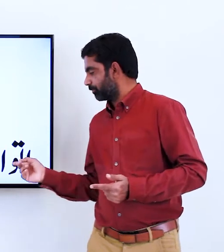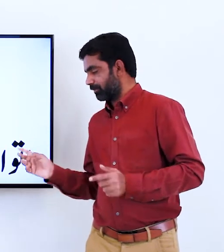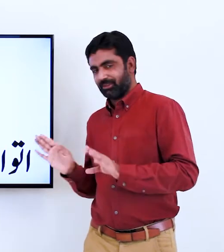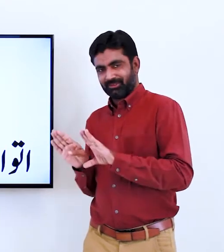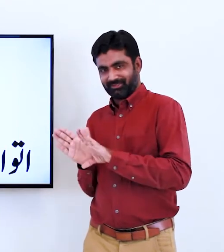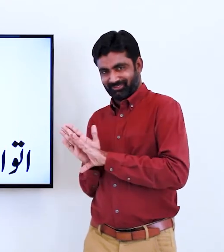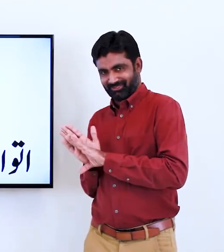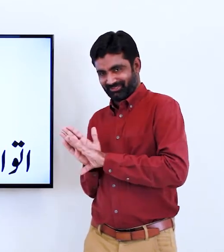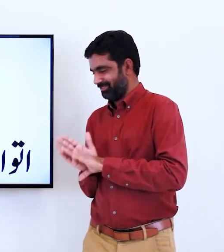इतवार,